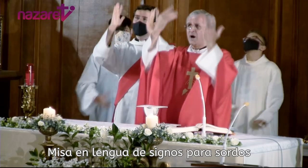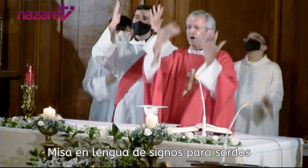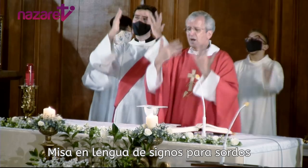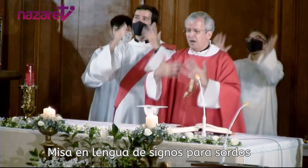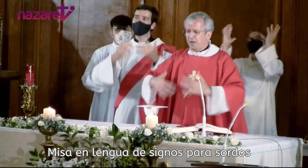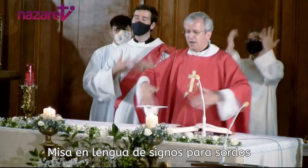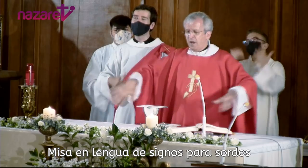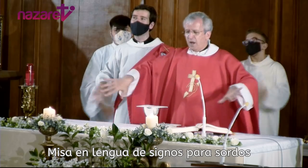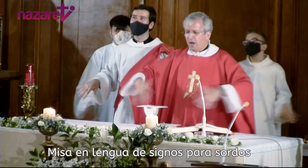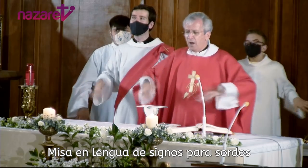Hosanna,